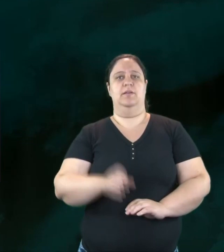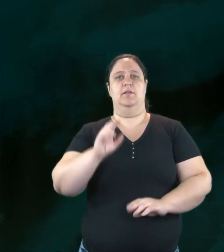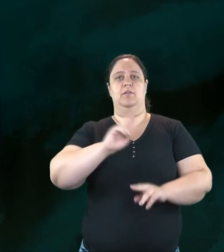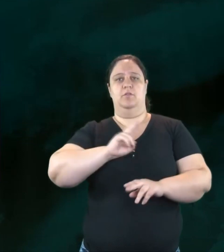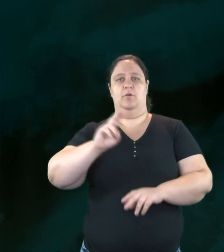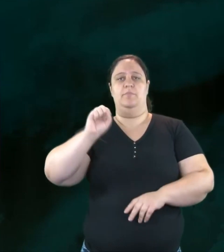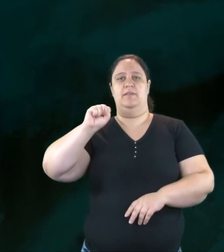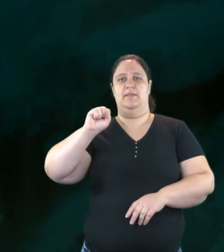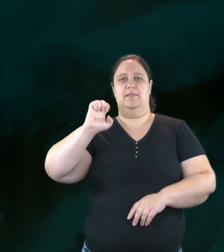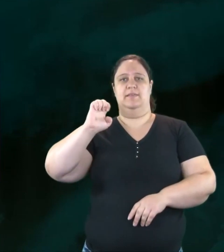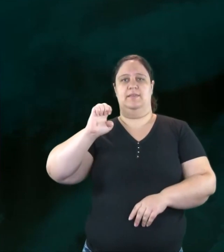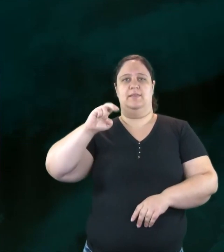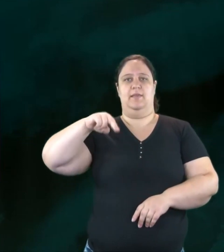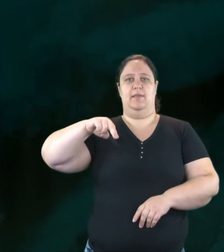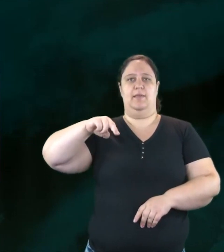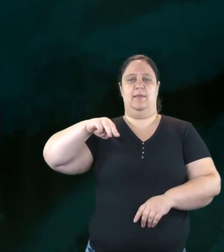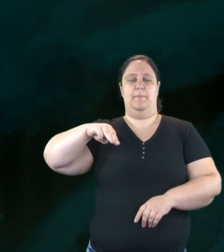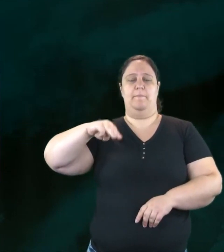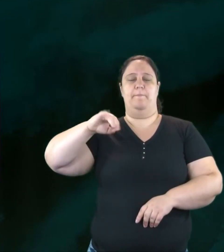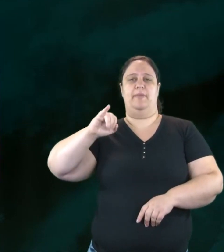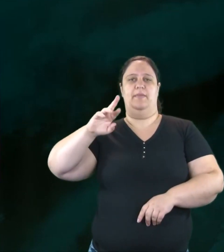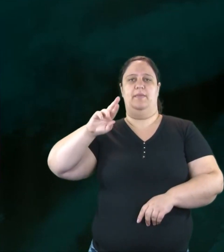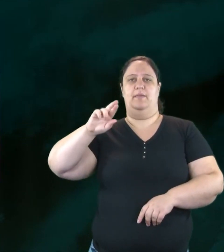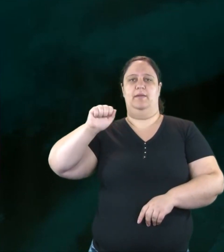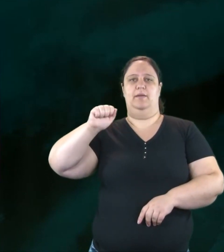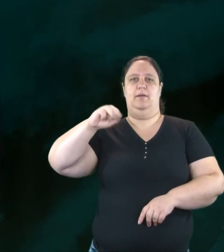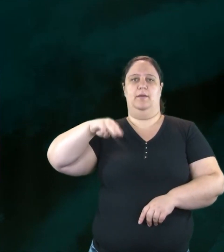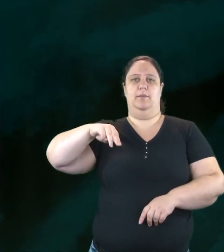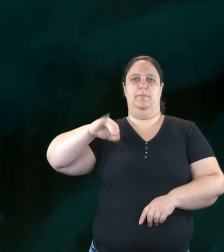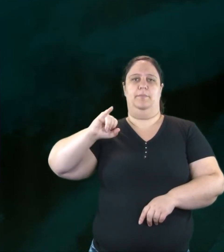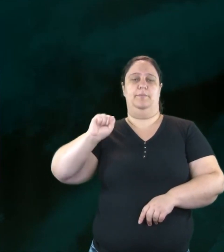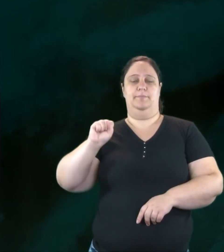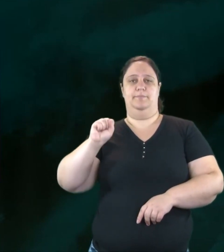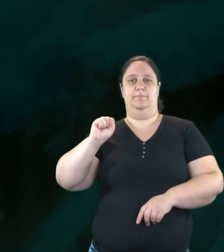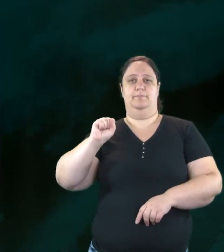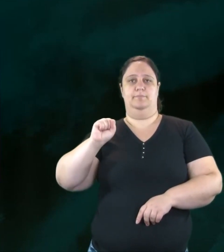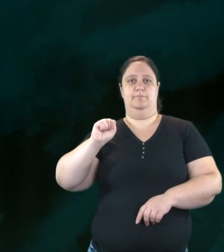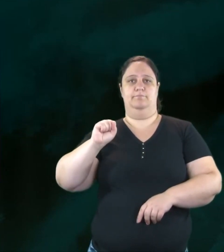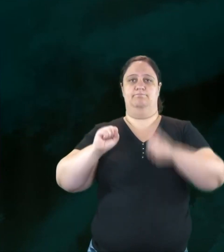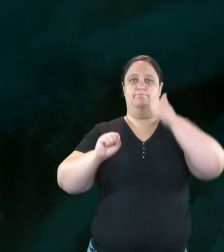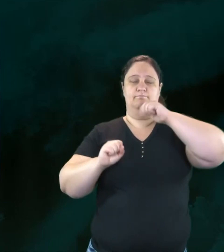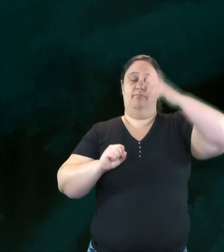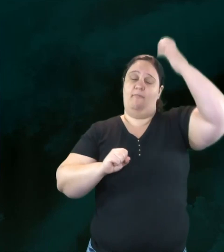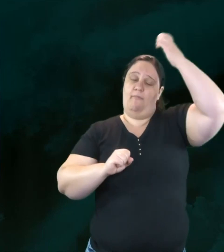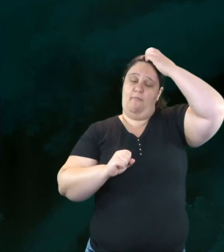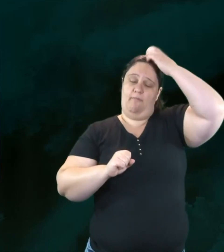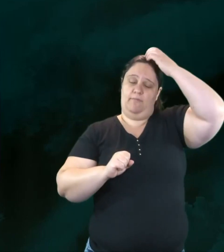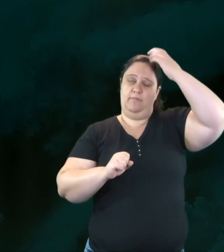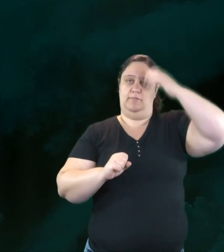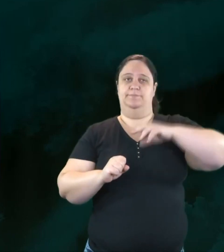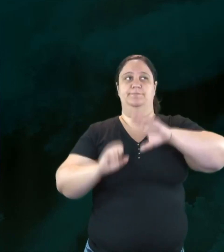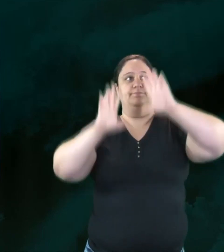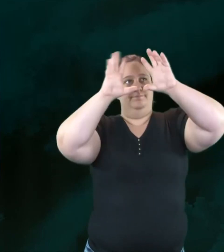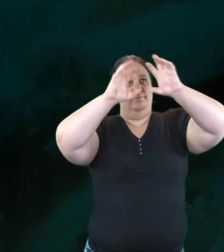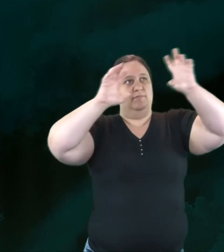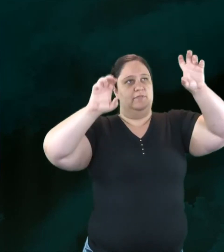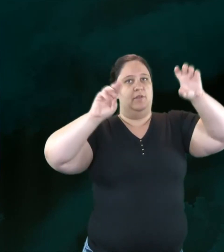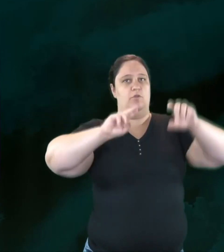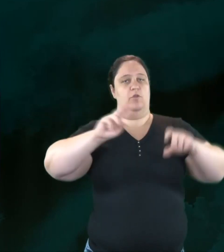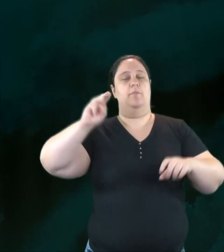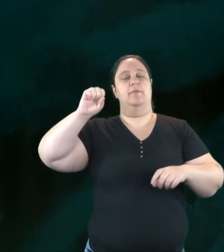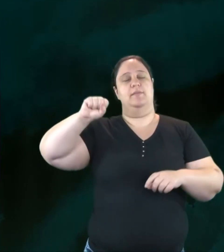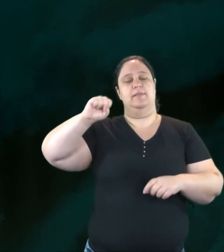Semiramis, ou Semiramis, não sei. E essa Semiramis, ou